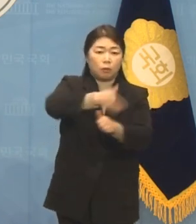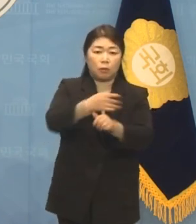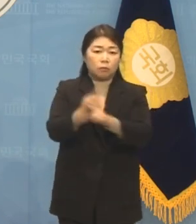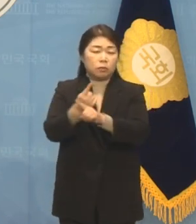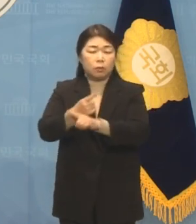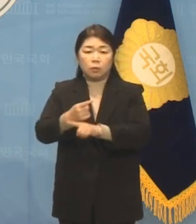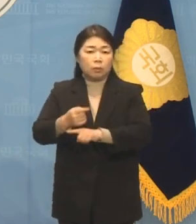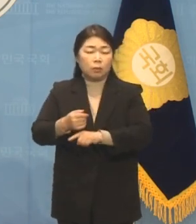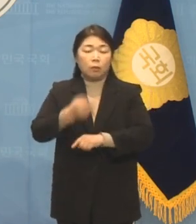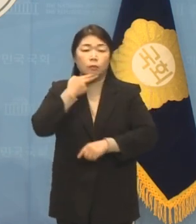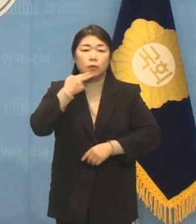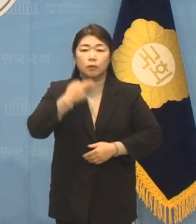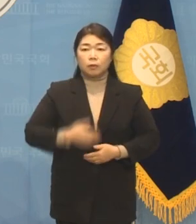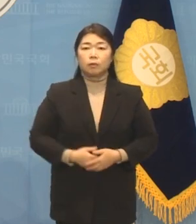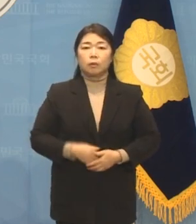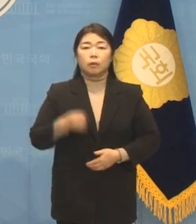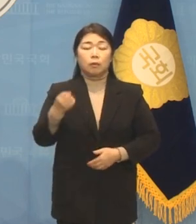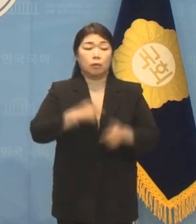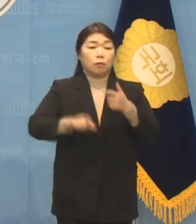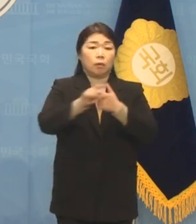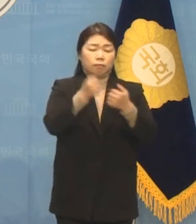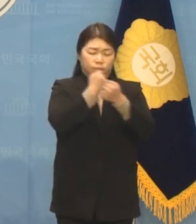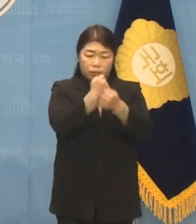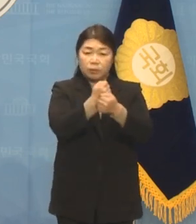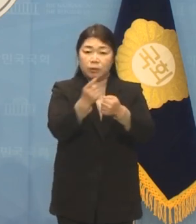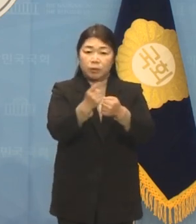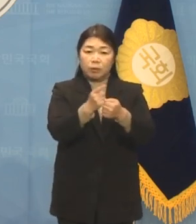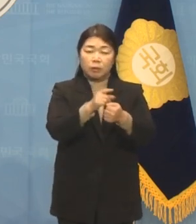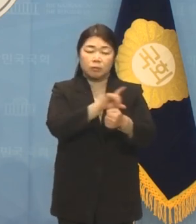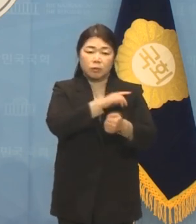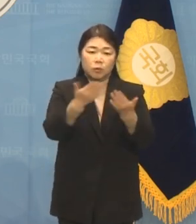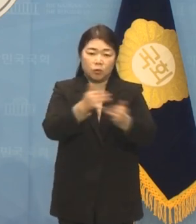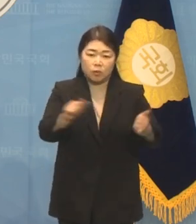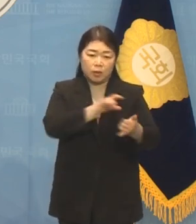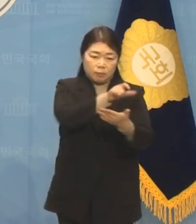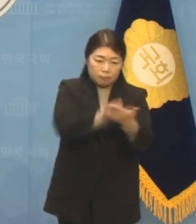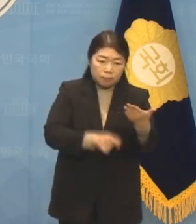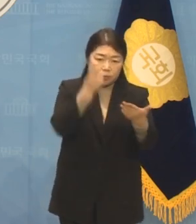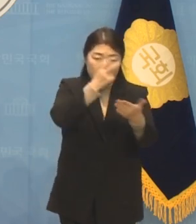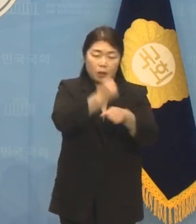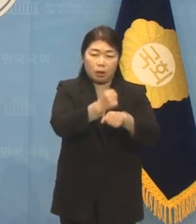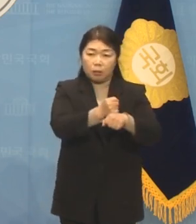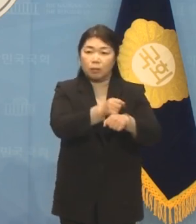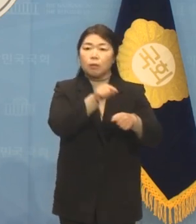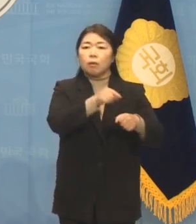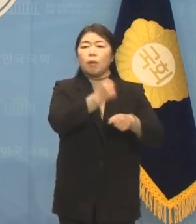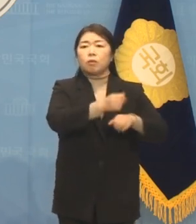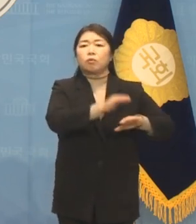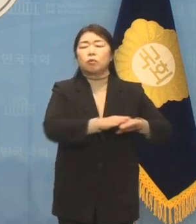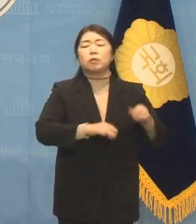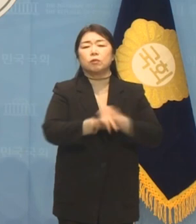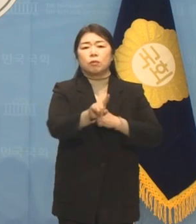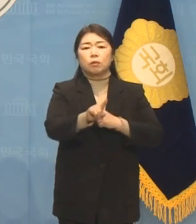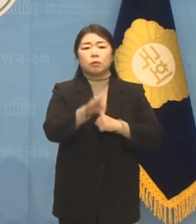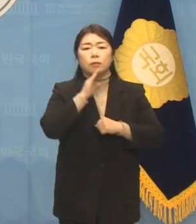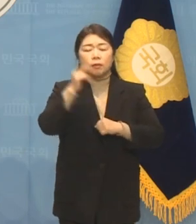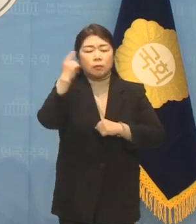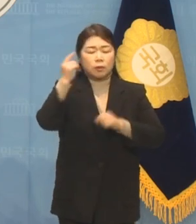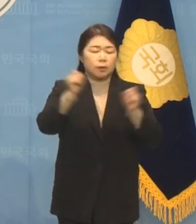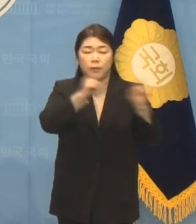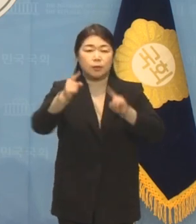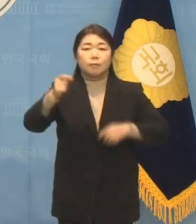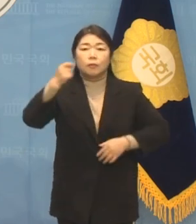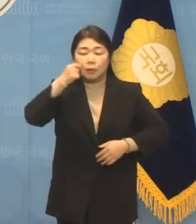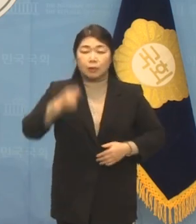모자라 블랙리스트까지 만들고 있는 쿠팡은 여전히 정신을 못 차렸다는 것을 스스로 증명하고 있습니다.